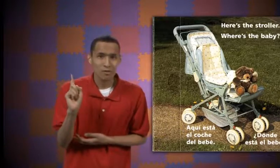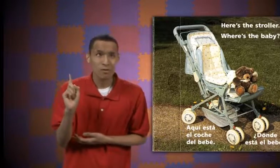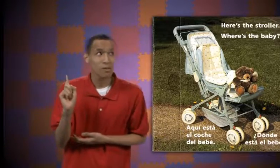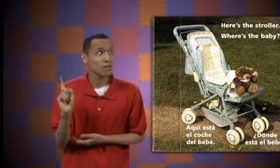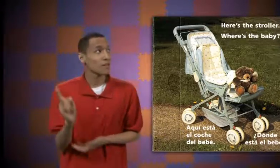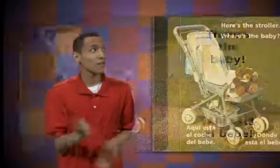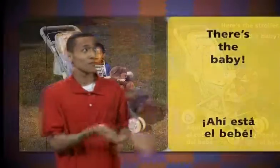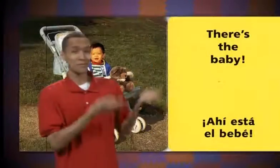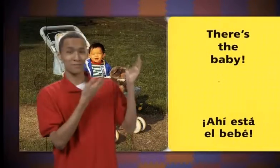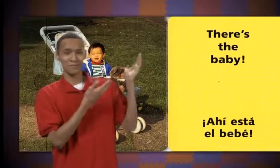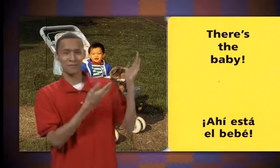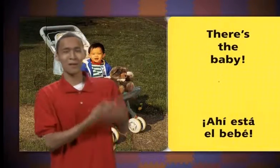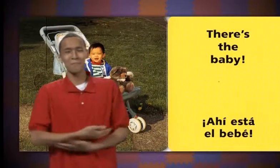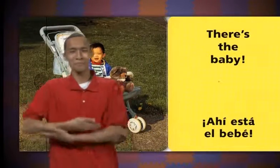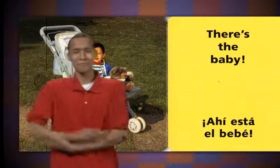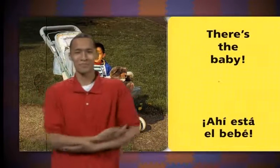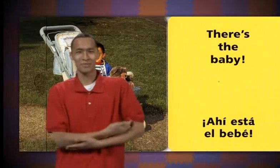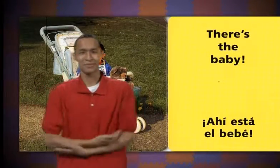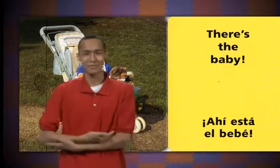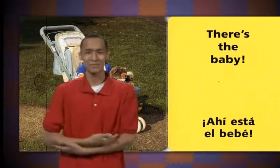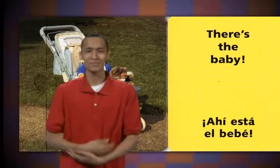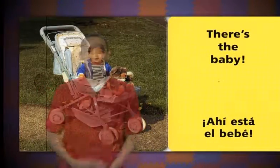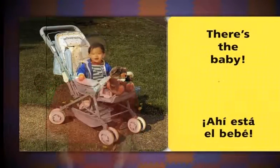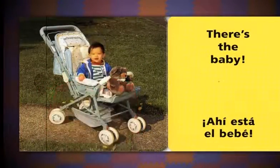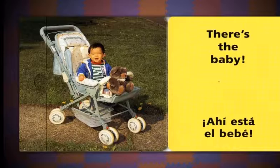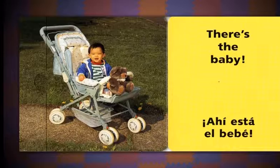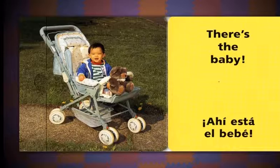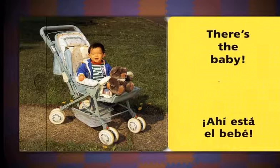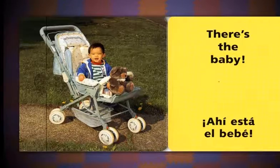¿Dónde está el bebé? Ahí está el bebé.